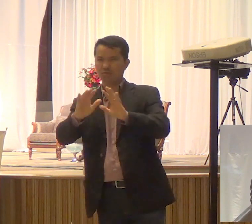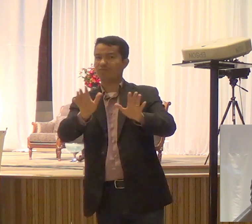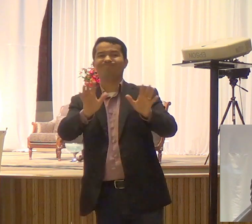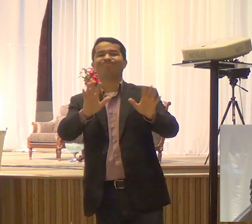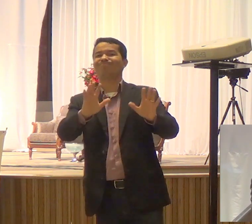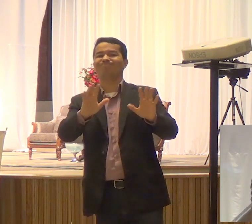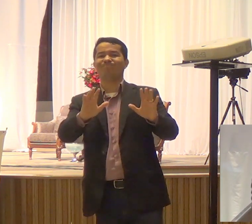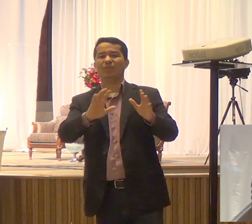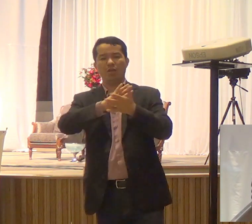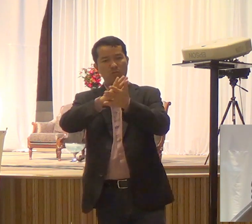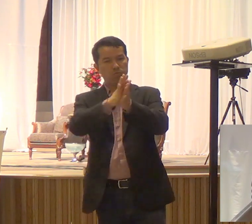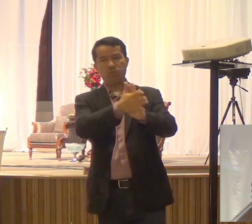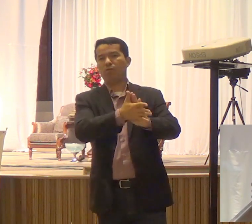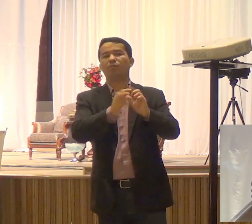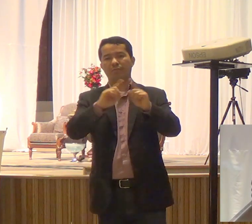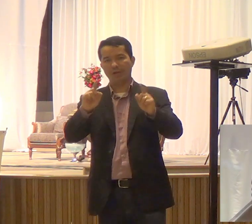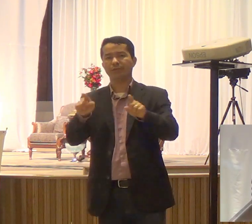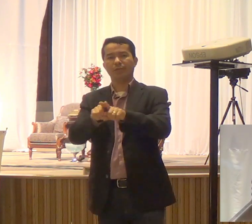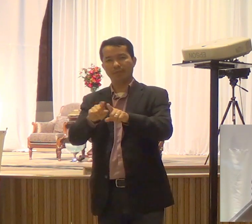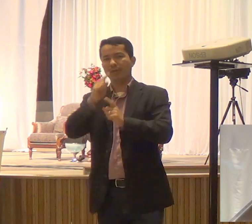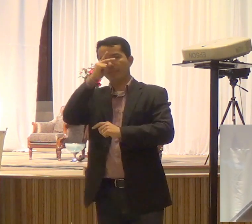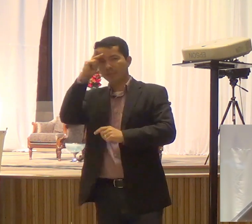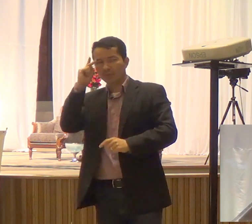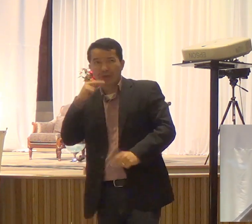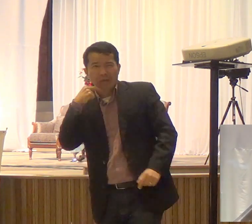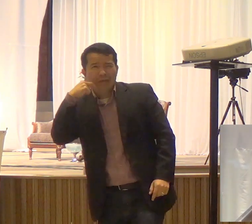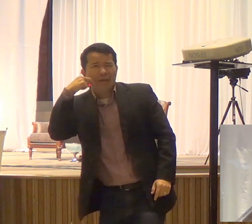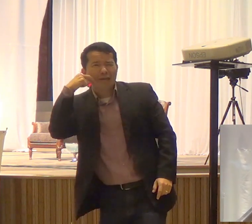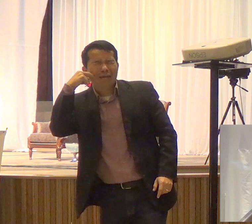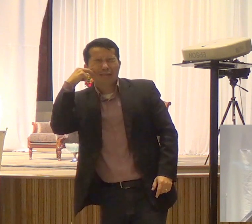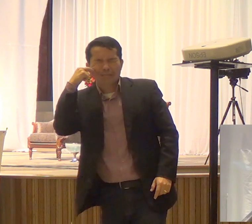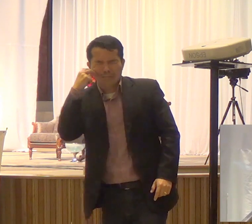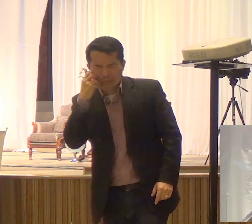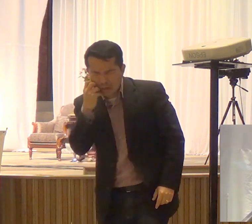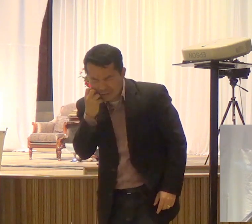a dignidade daquele povo. O fogo da vida